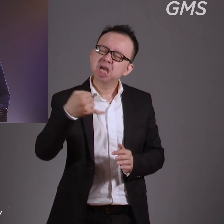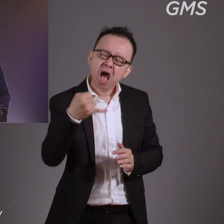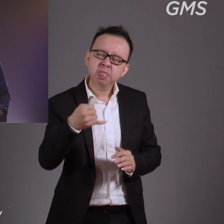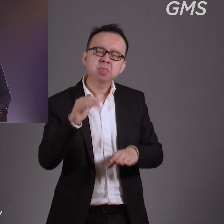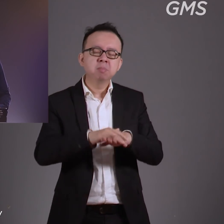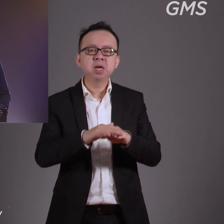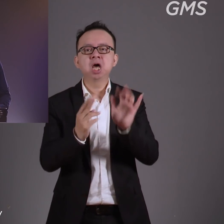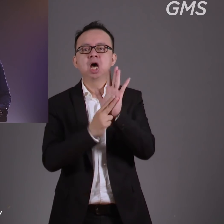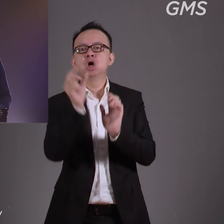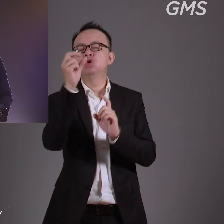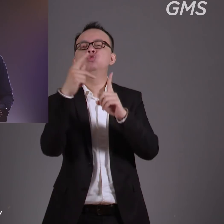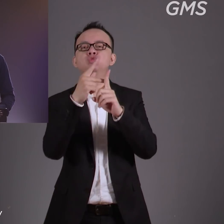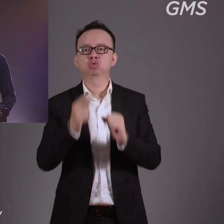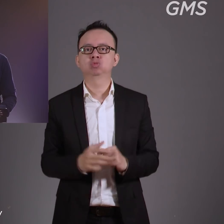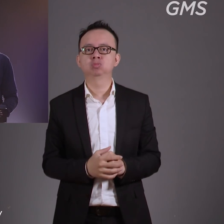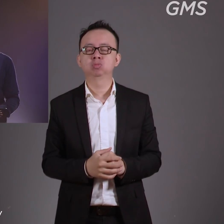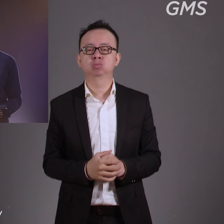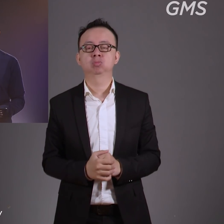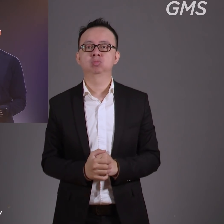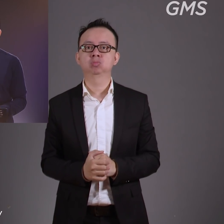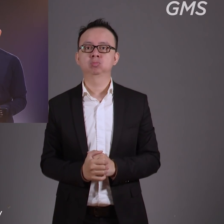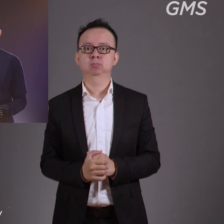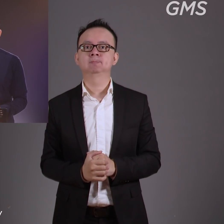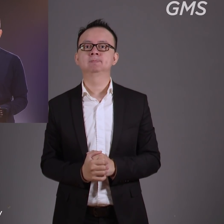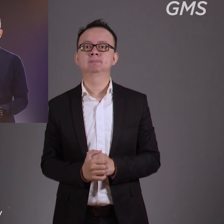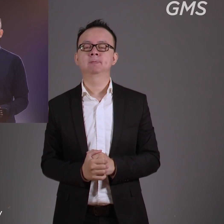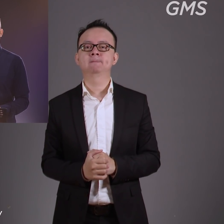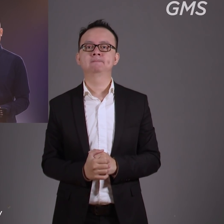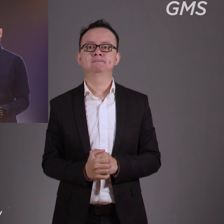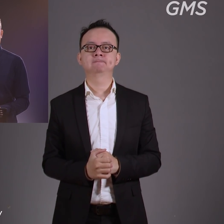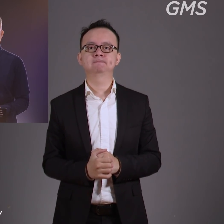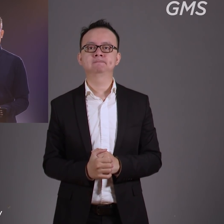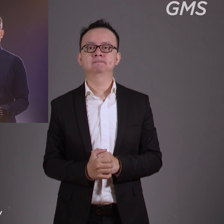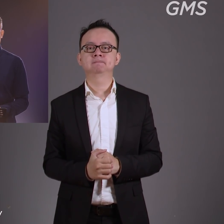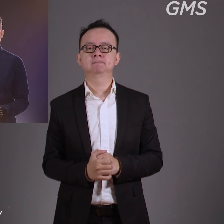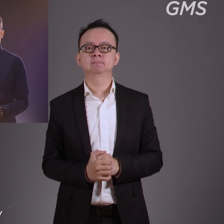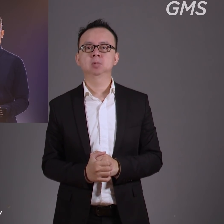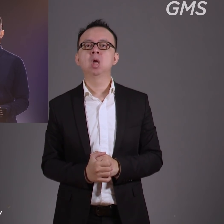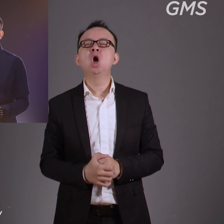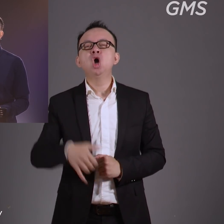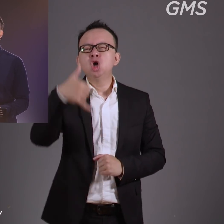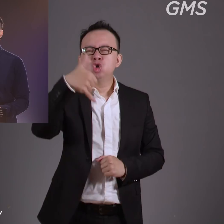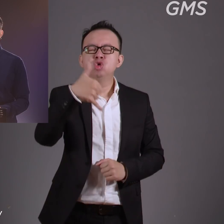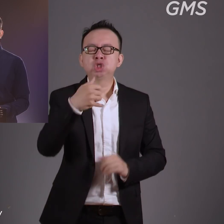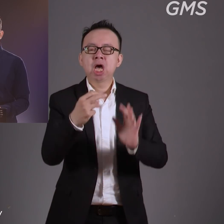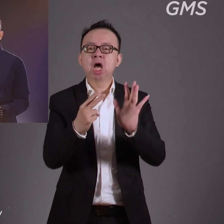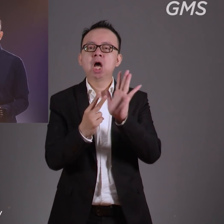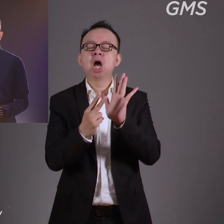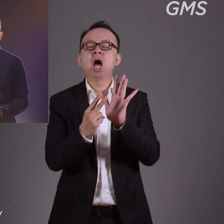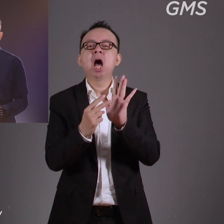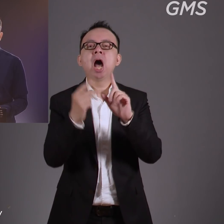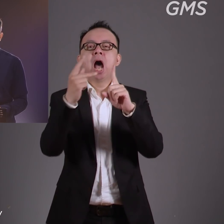Nuh. Apa yang terjadi? Dia dikutuki. Dan karena kutuk tersebut yang keluar dari mulut